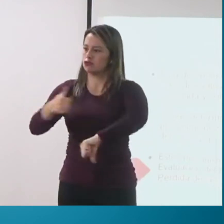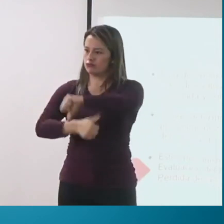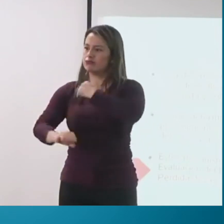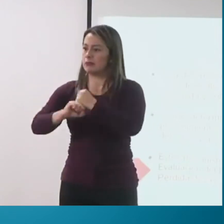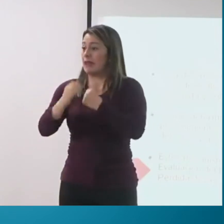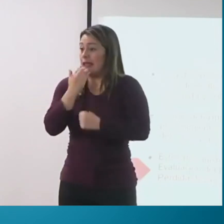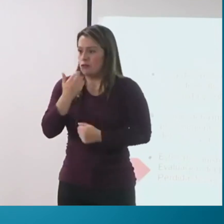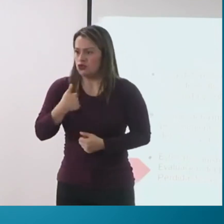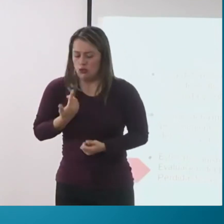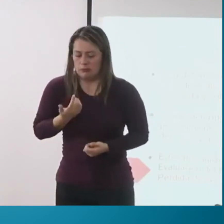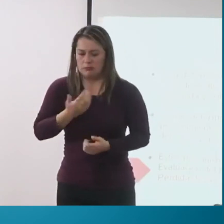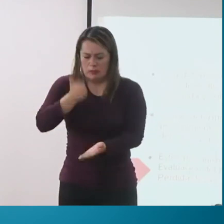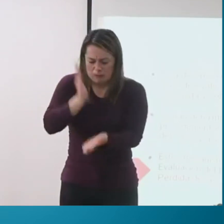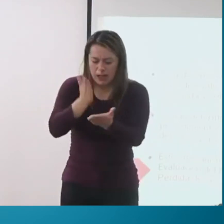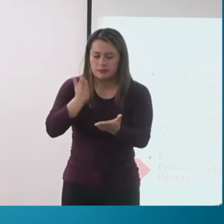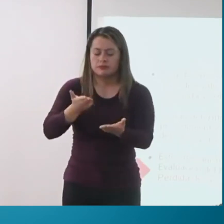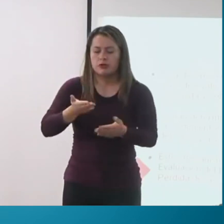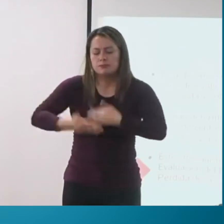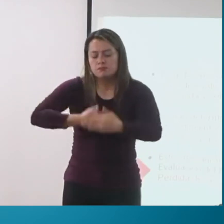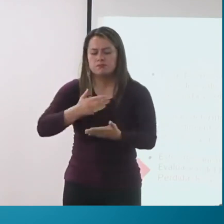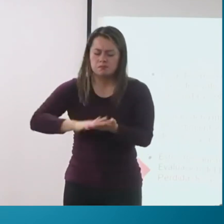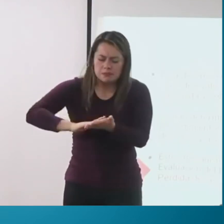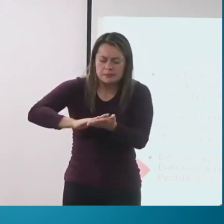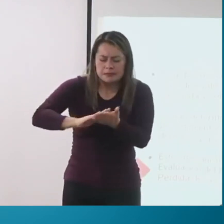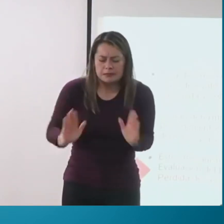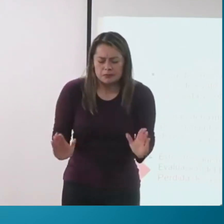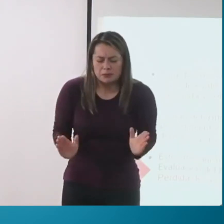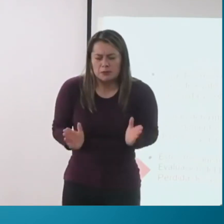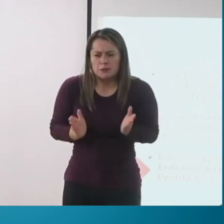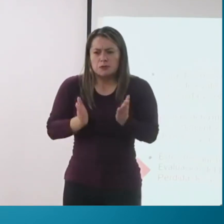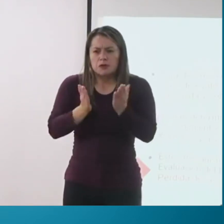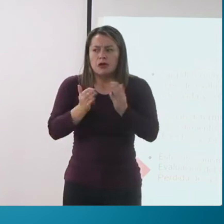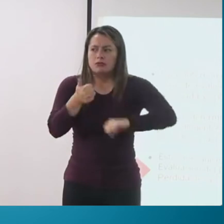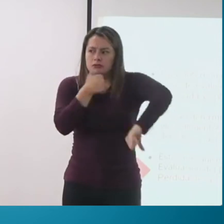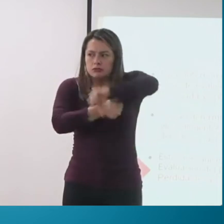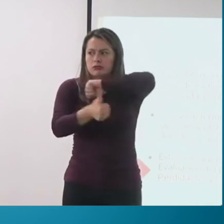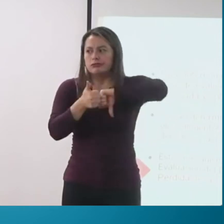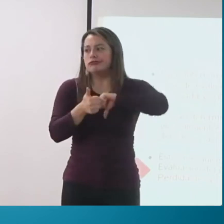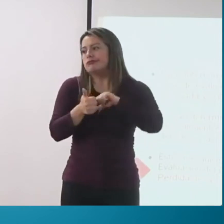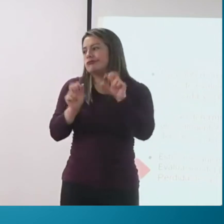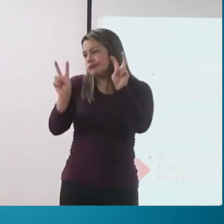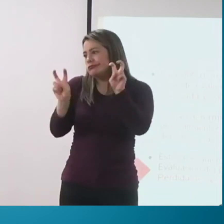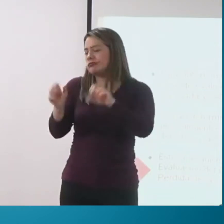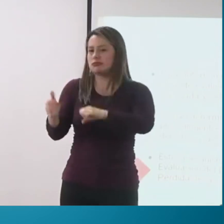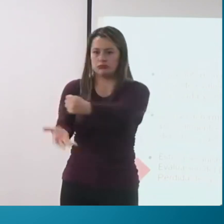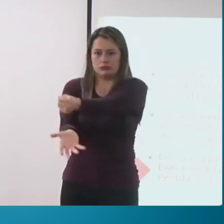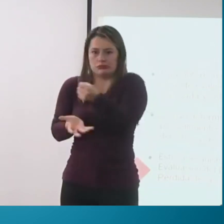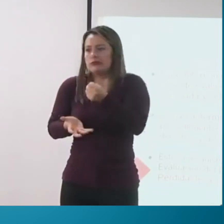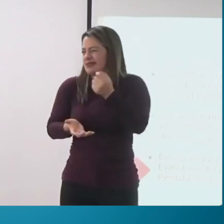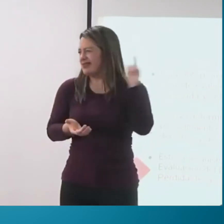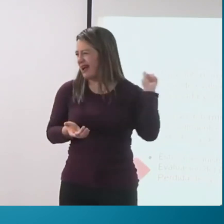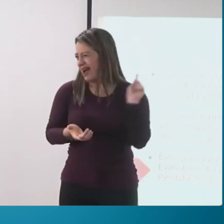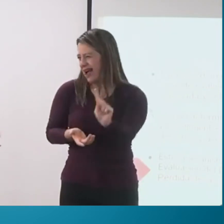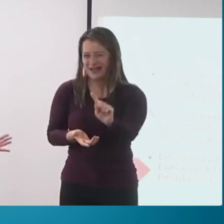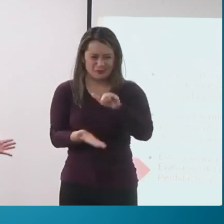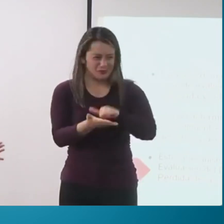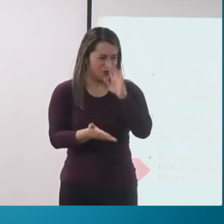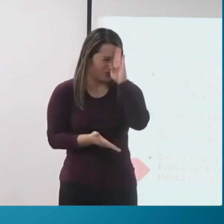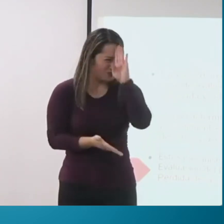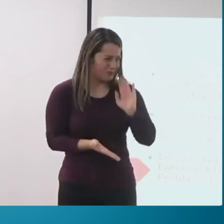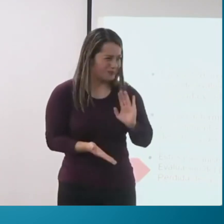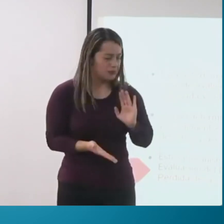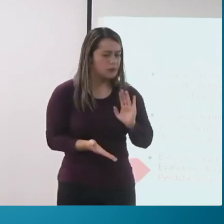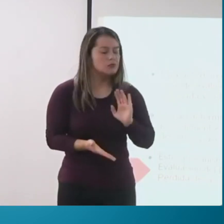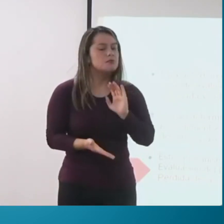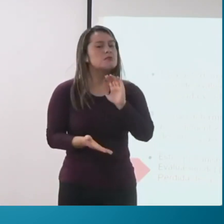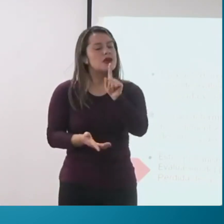puedo rehabilitar o llegar a como era antes, pues me compensan con dinero. Esos sistemas, esas estructuras, lo que explicó el